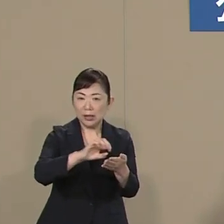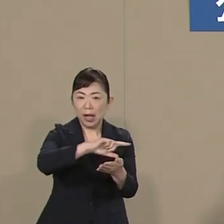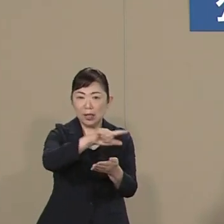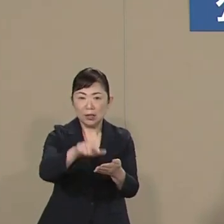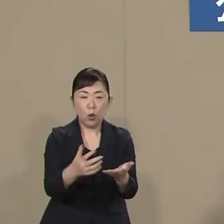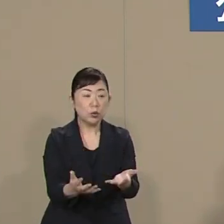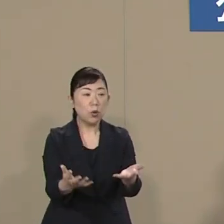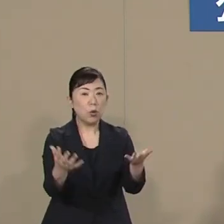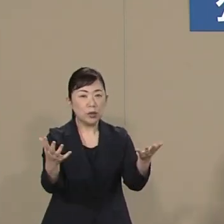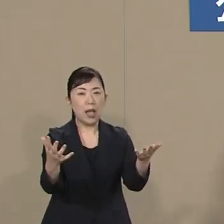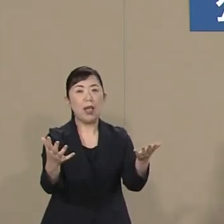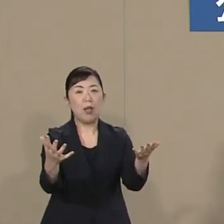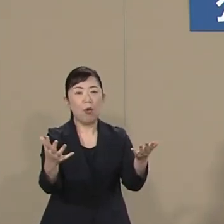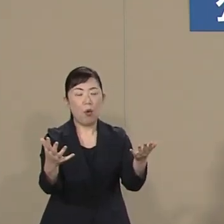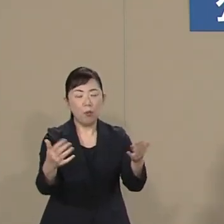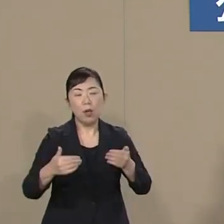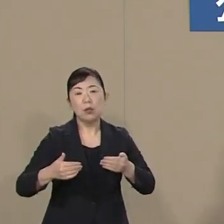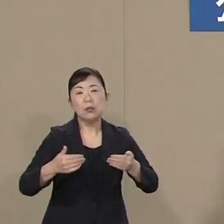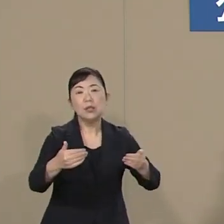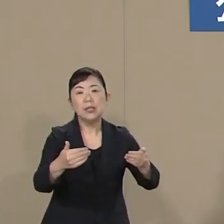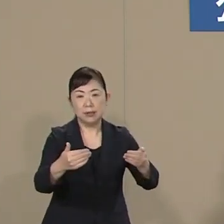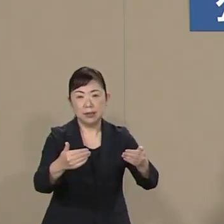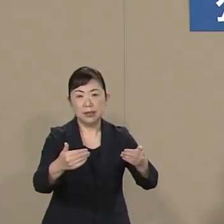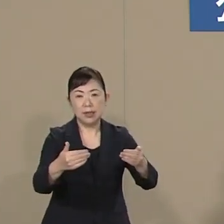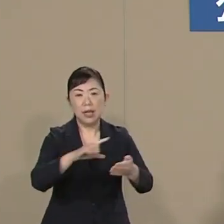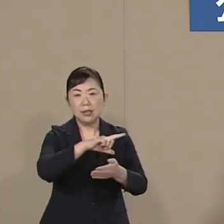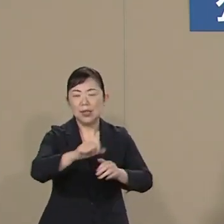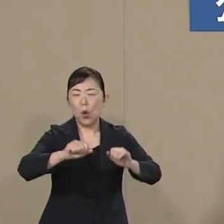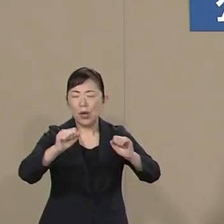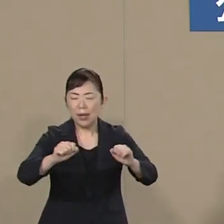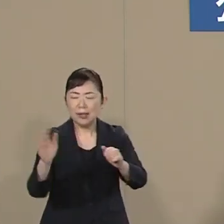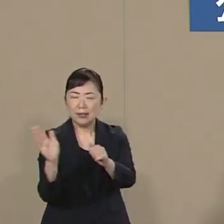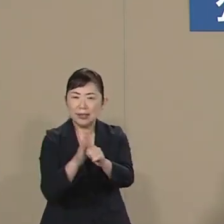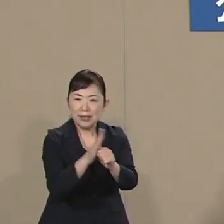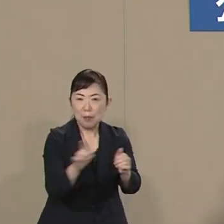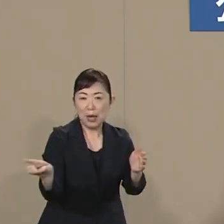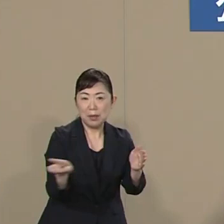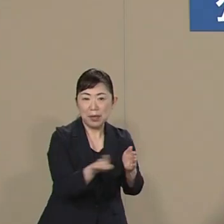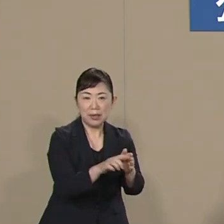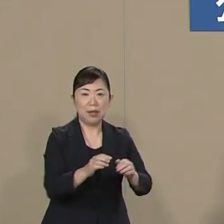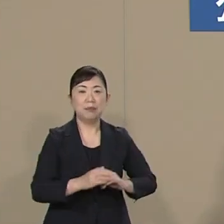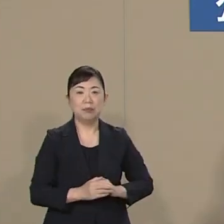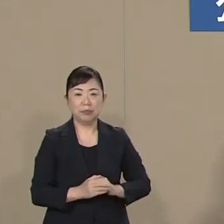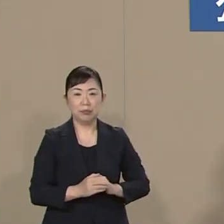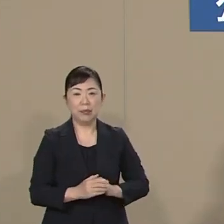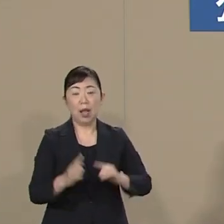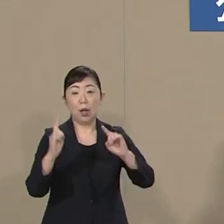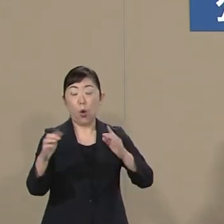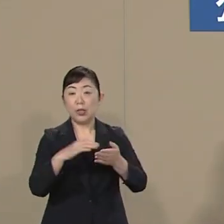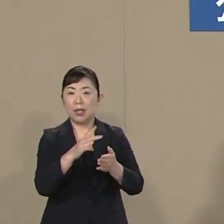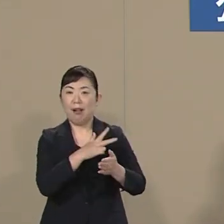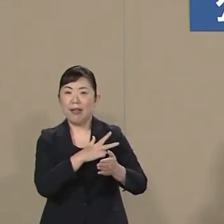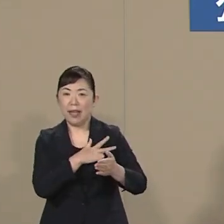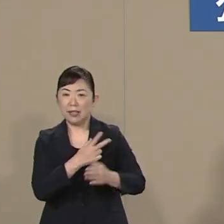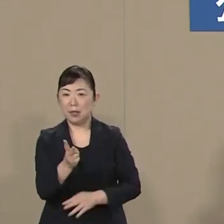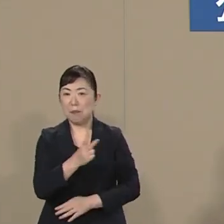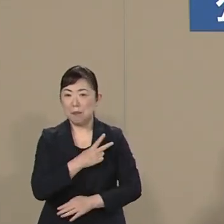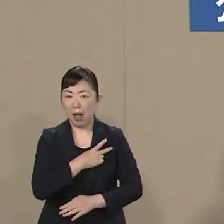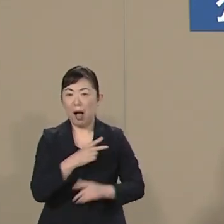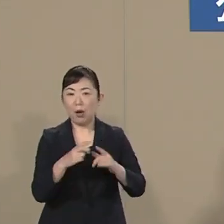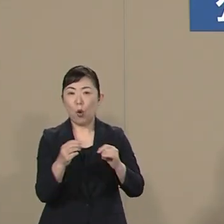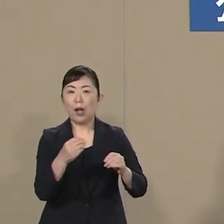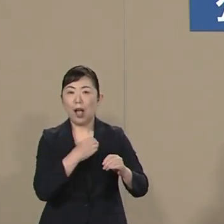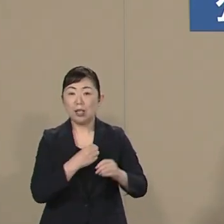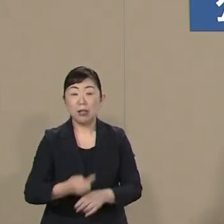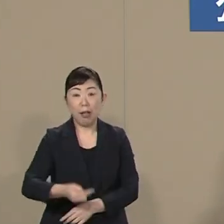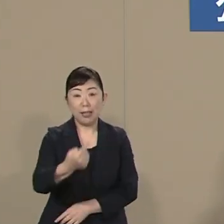生かした地方創生を推進し地方を元気にしてまいりました公認会計士第1